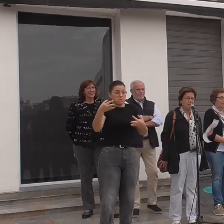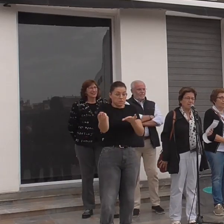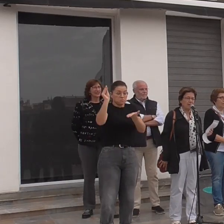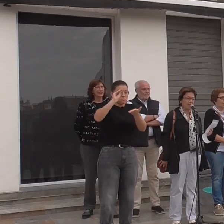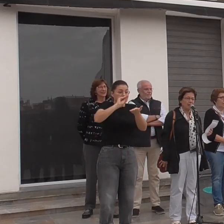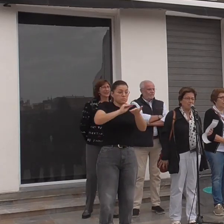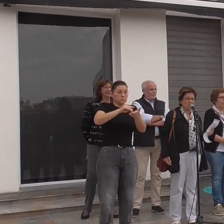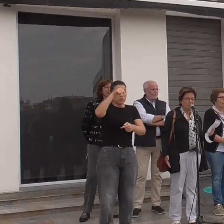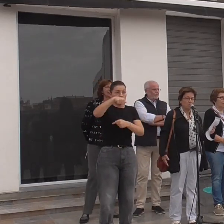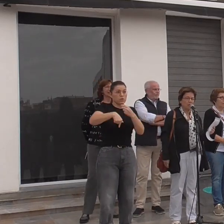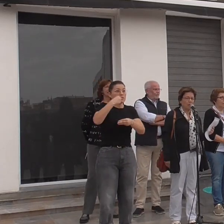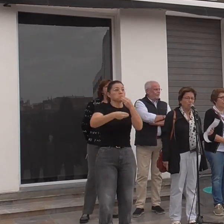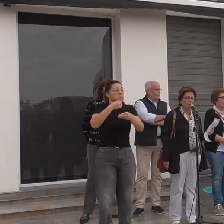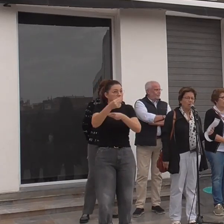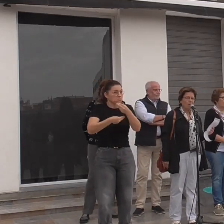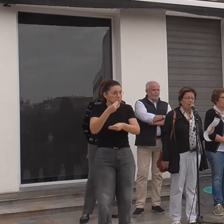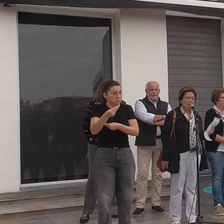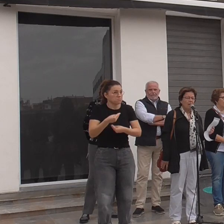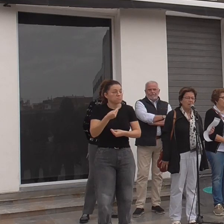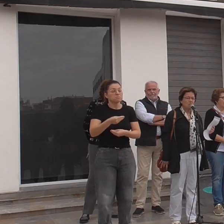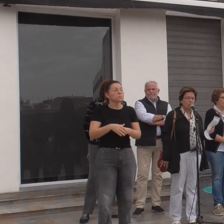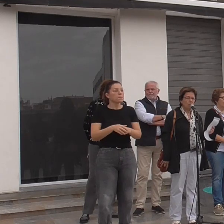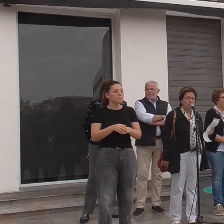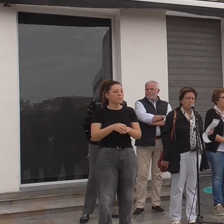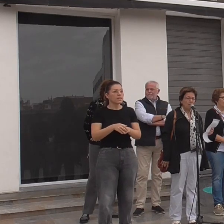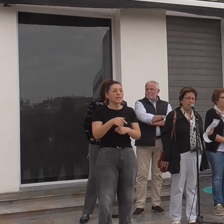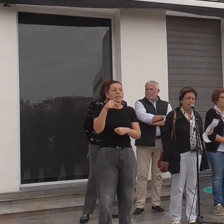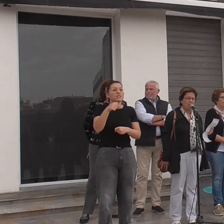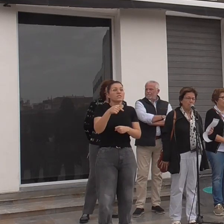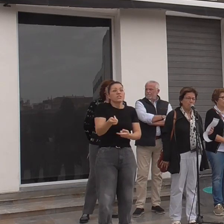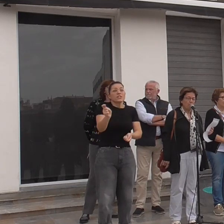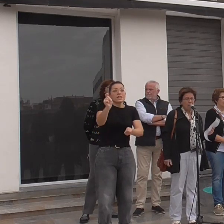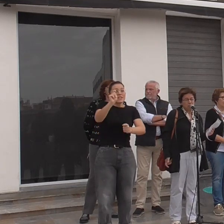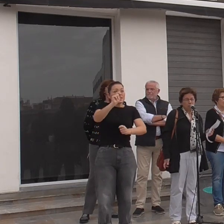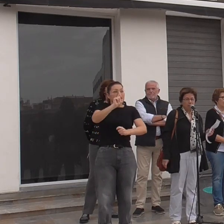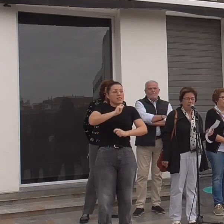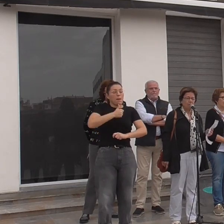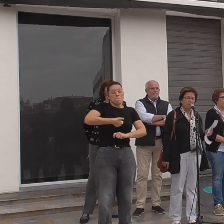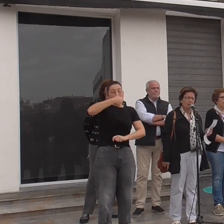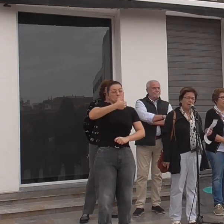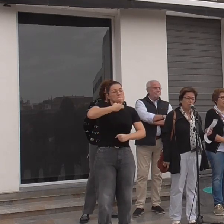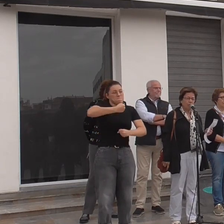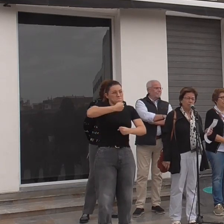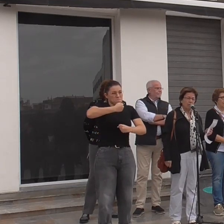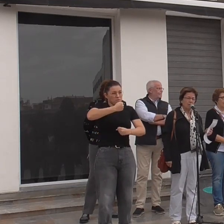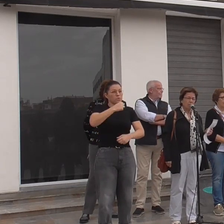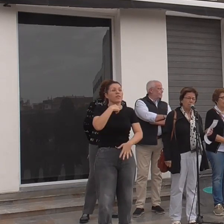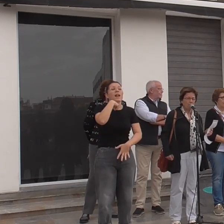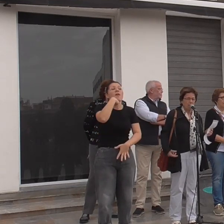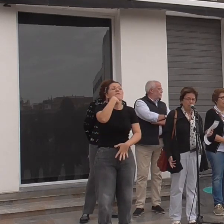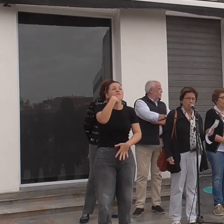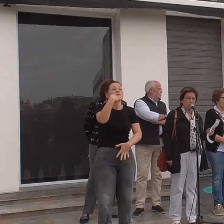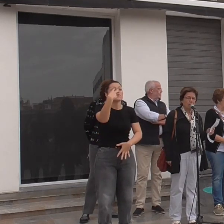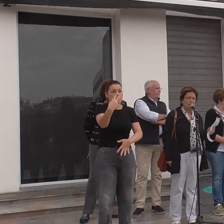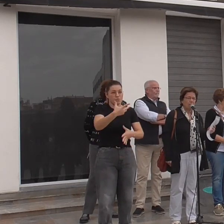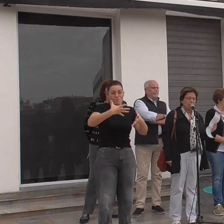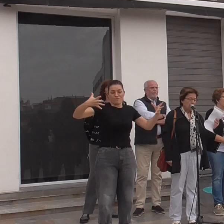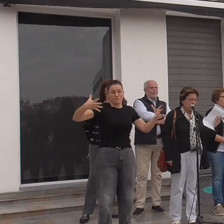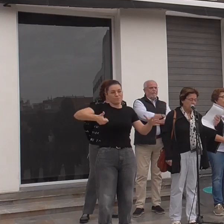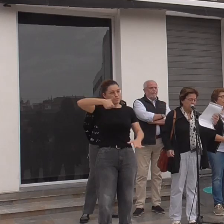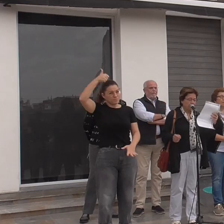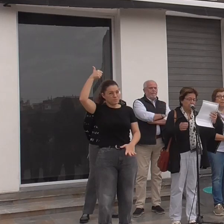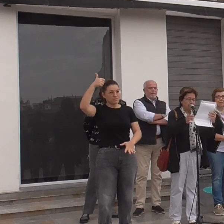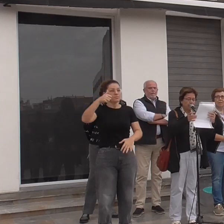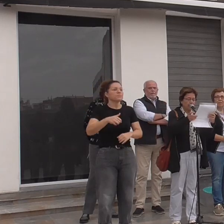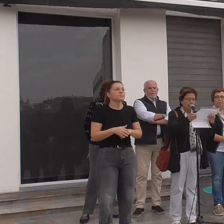y hoy se está llevando a cabo. Eso nos da más fuerza, la voz es mayor.